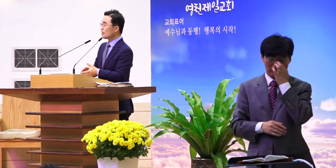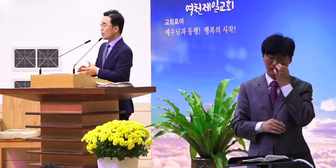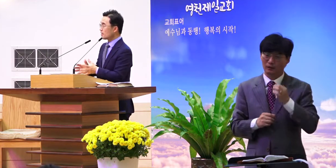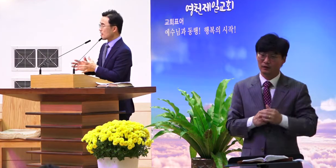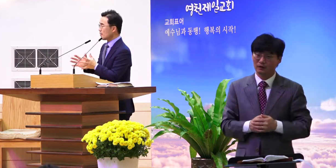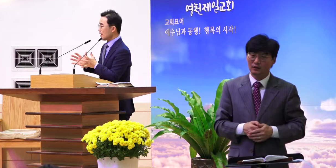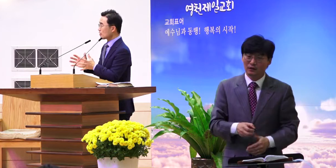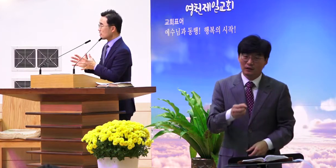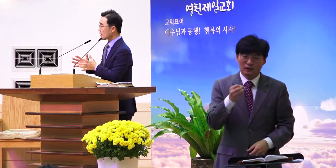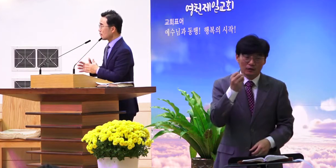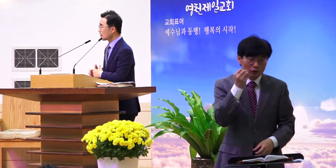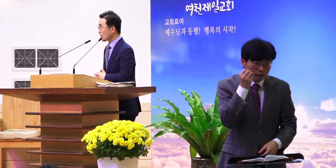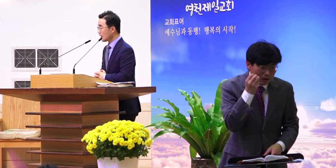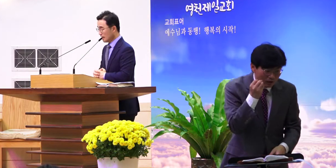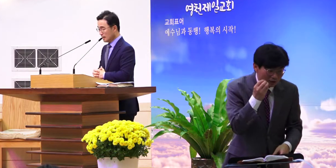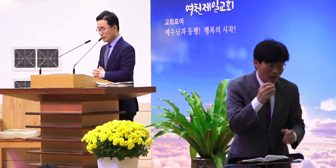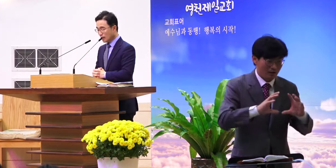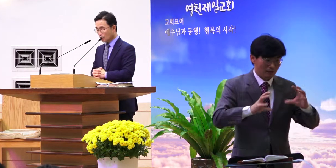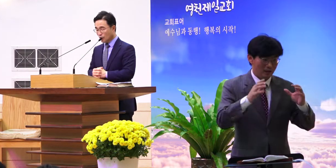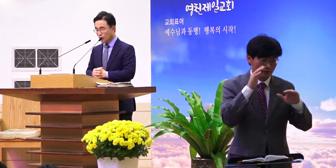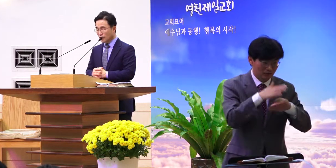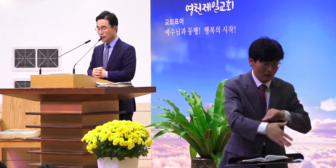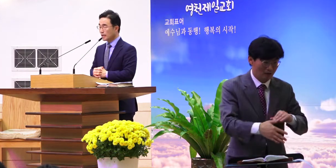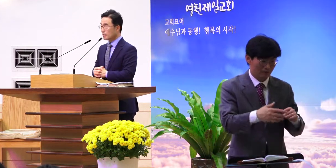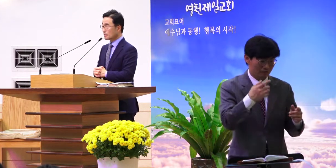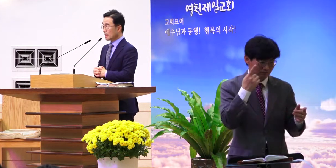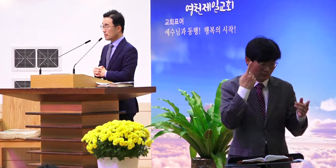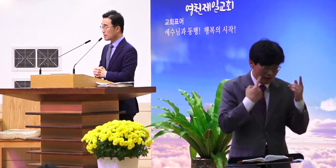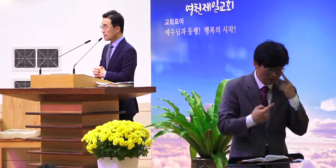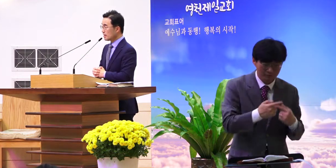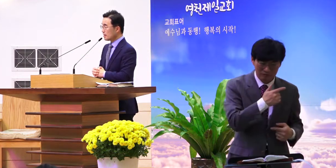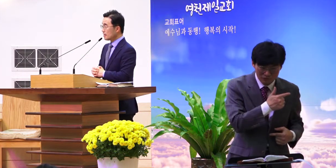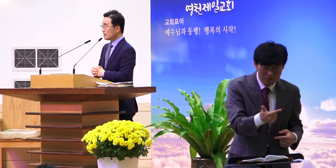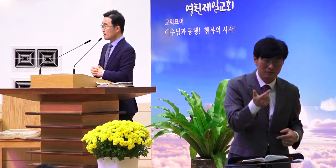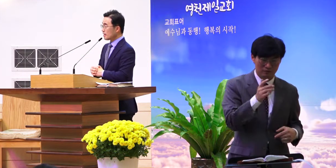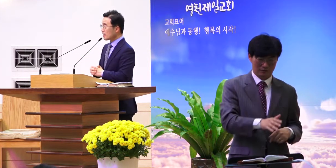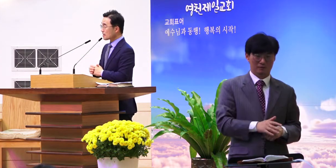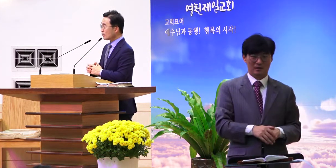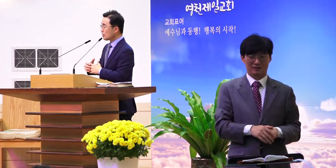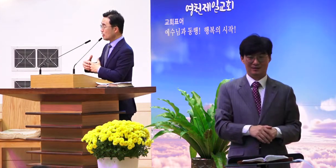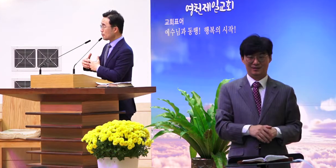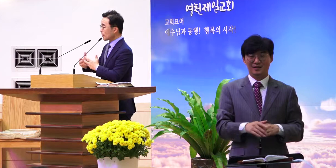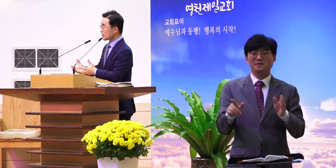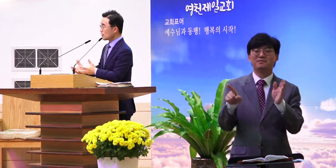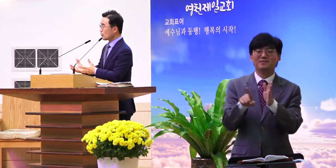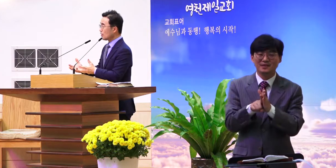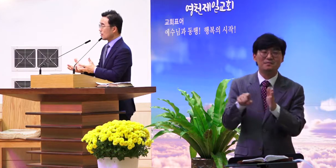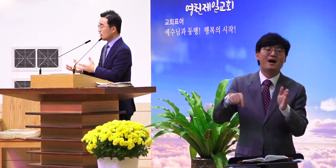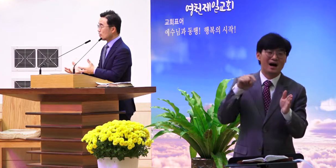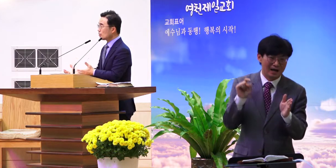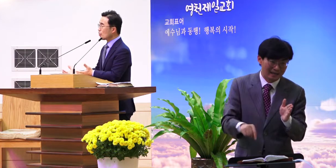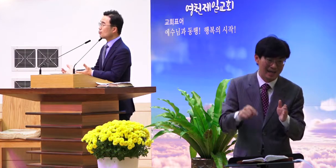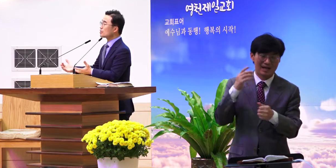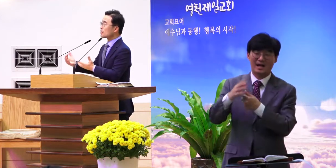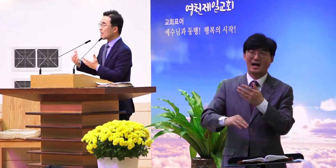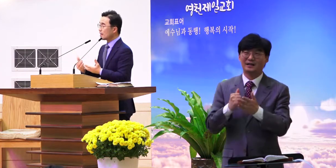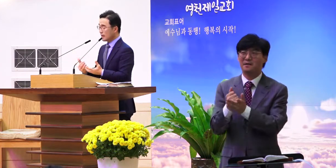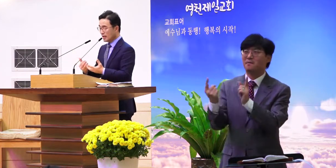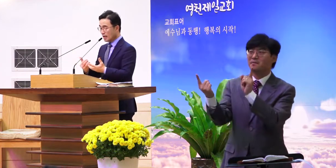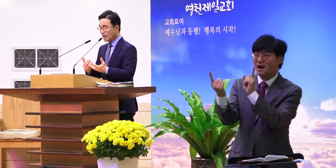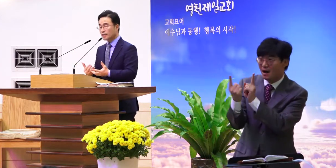한편으로는 굉장히 매력적인 사람이었다라고 이야기했습니다. 그것은 세상 사람들을 변화시키고 그들도